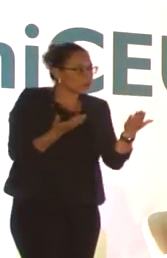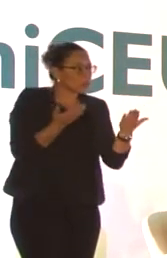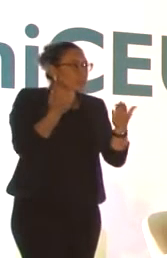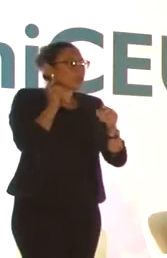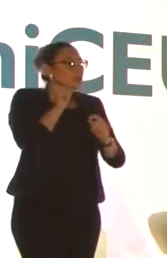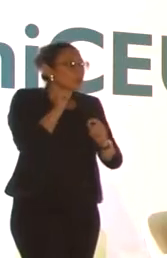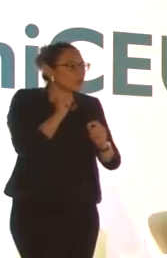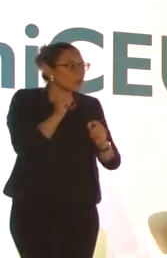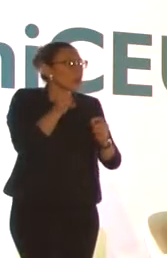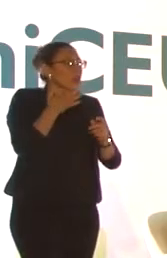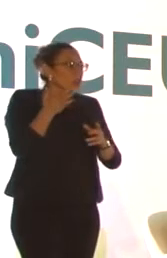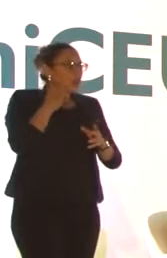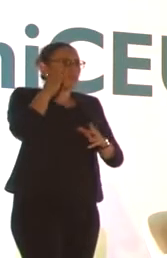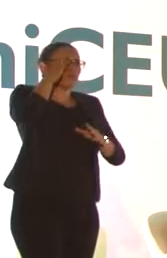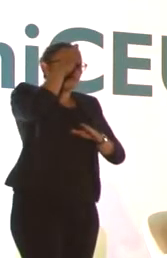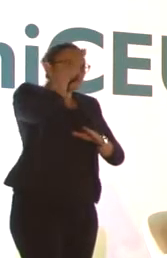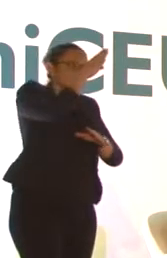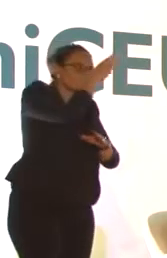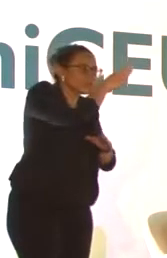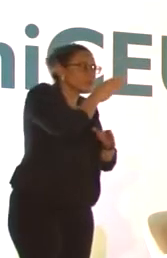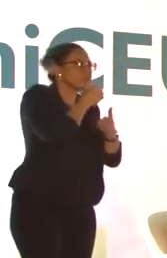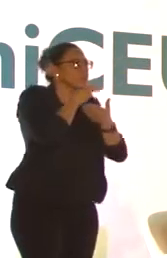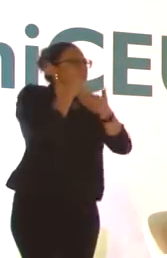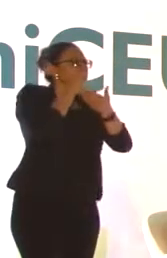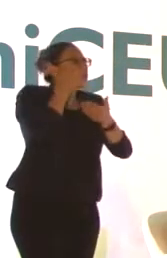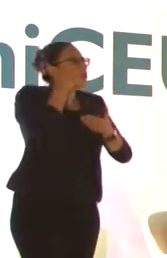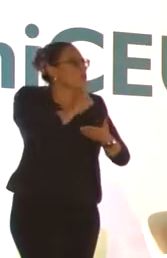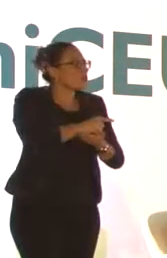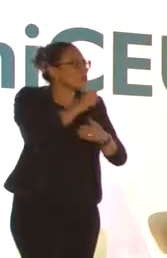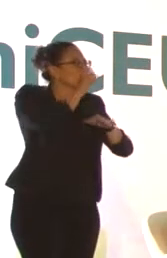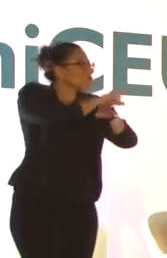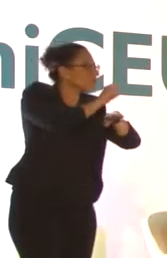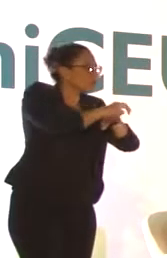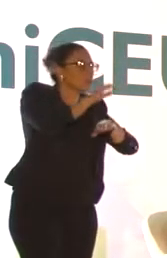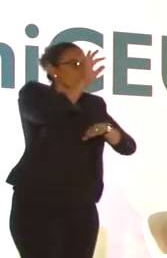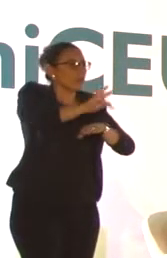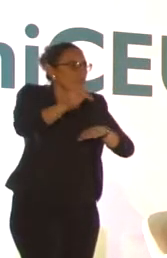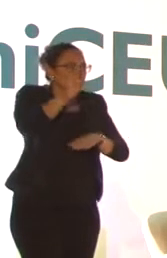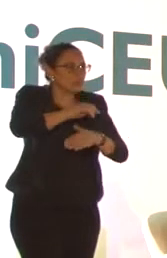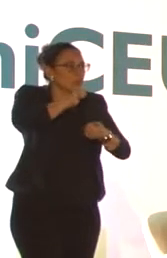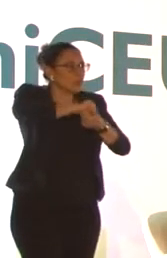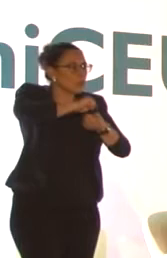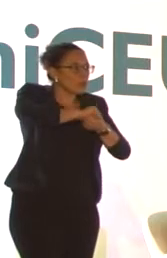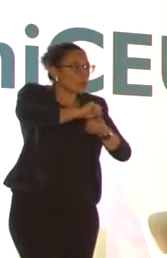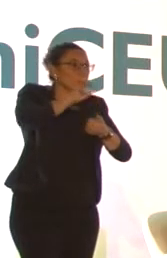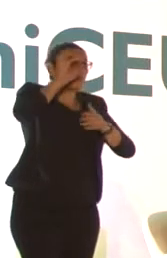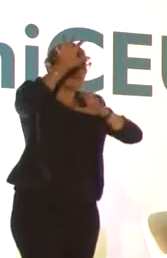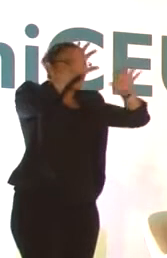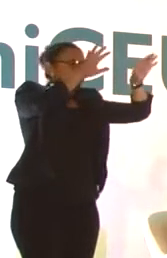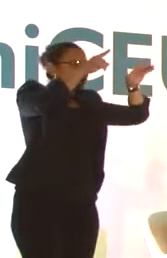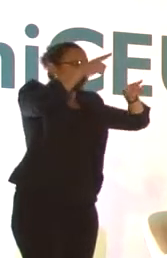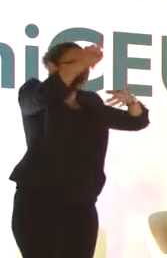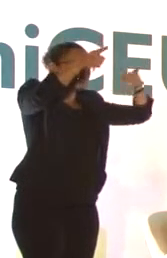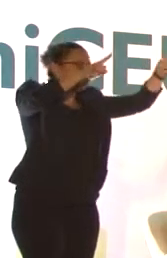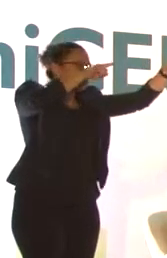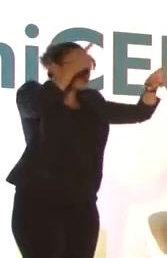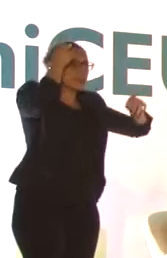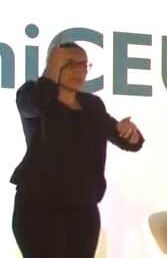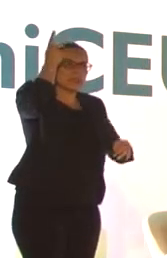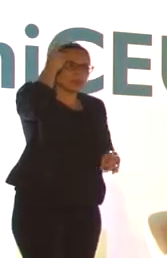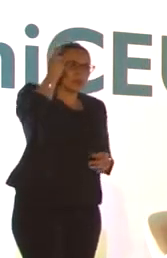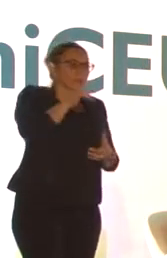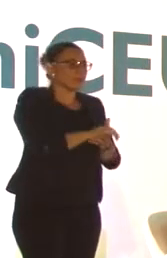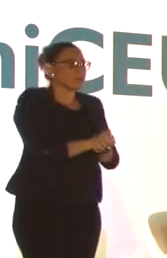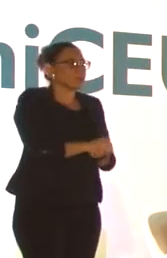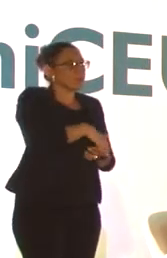levar universidades de qualidade como a Unesp em todos os cantos da cidade de São Paulo. O prefeito